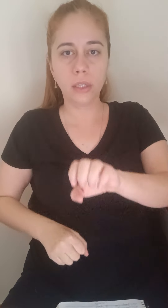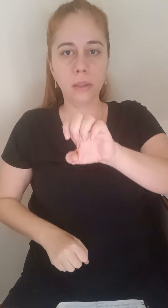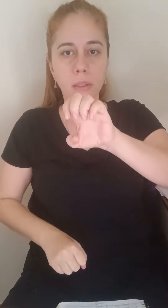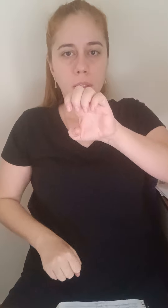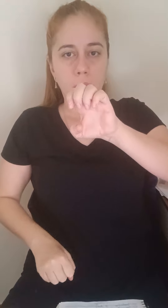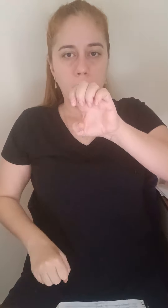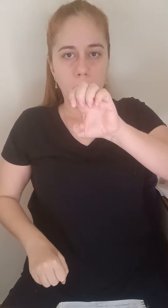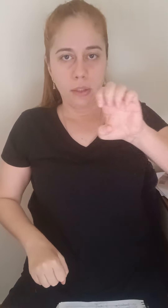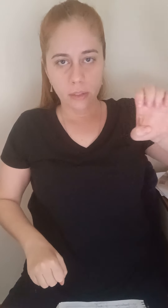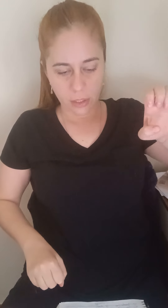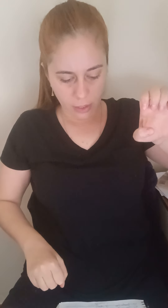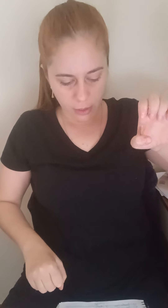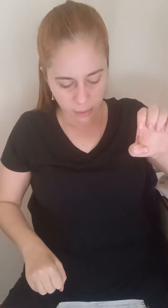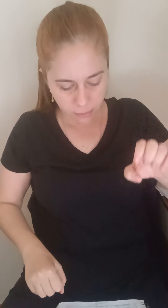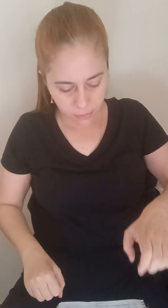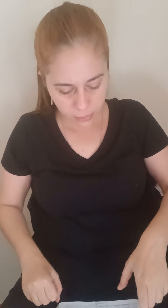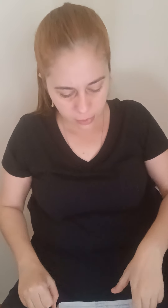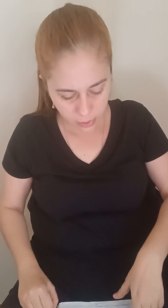direita, esquerda,